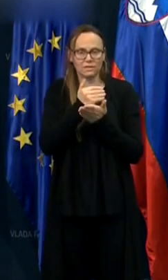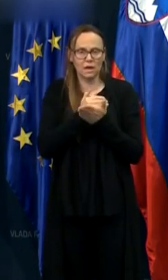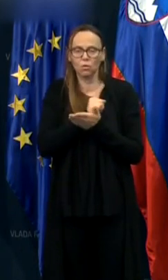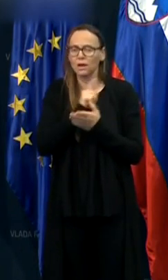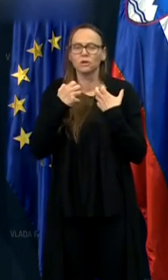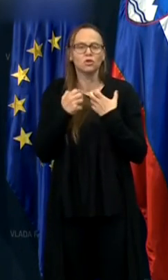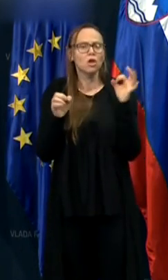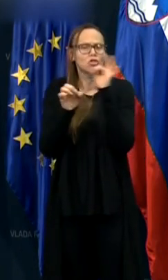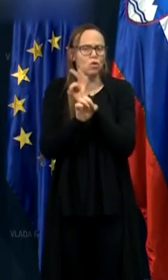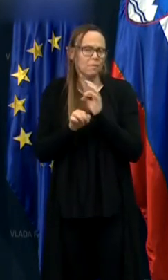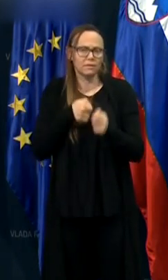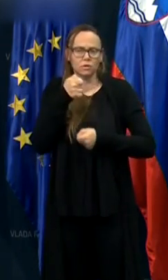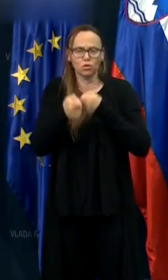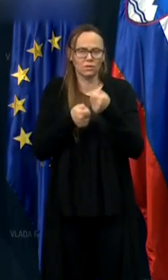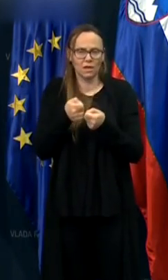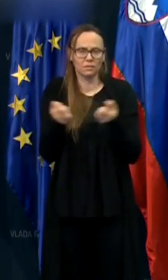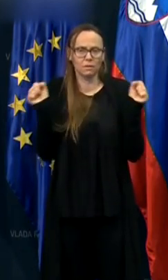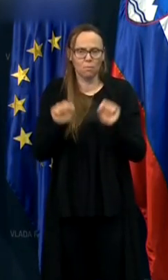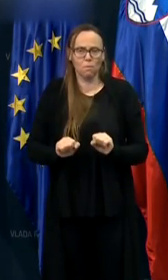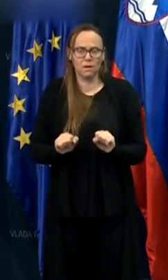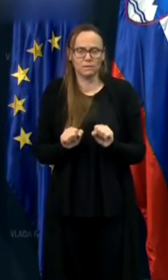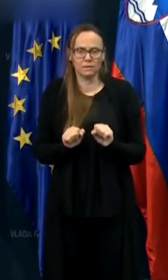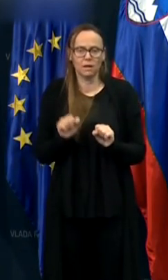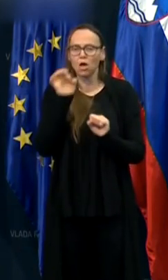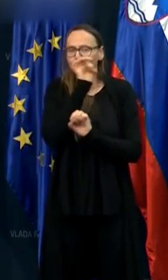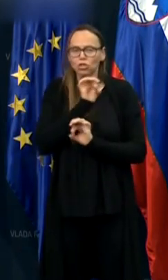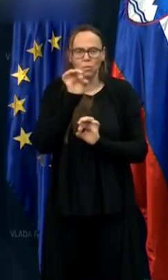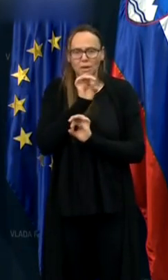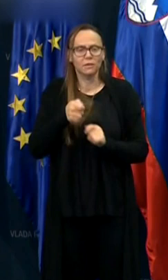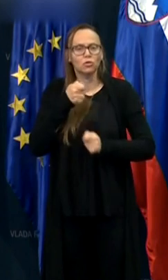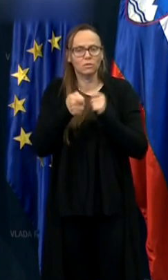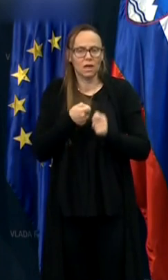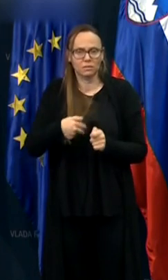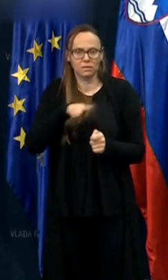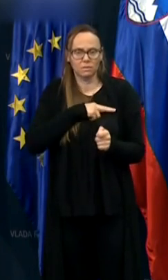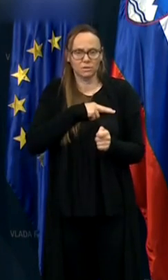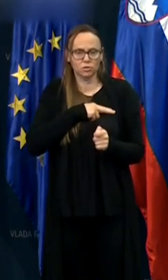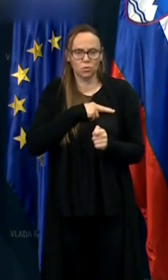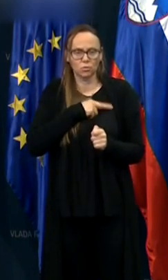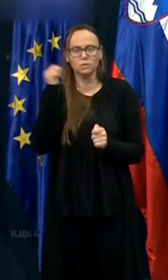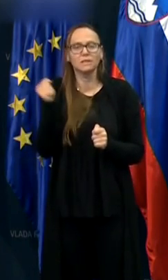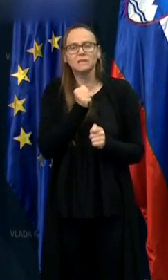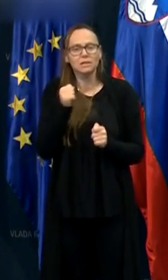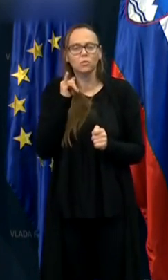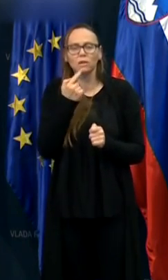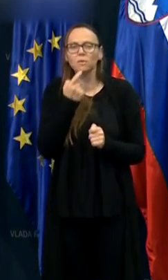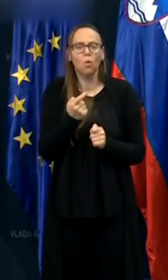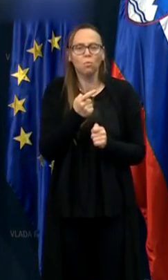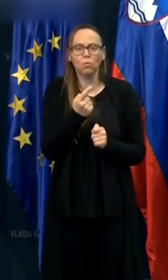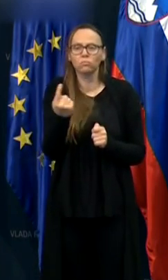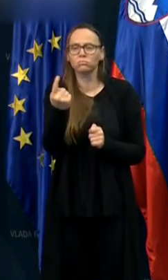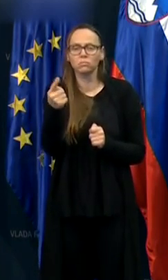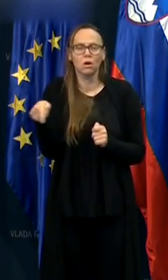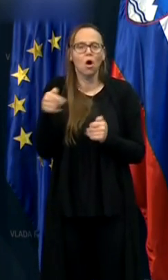želi nobenih dodatnih pooblastil, nobenih dodatnih pristojnosti za to, da bi komorkoli